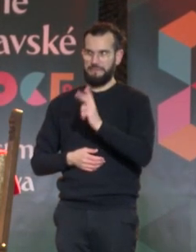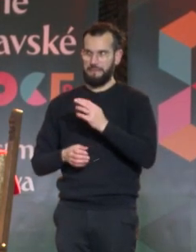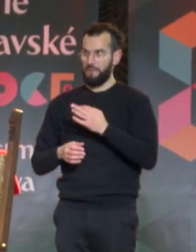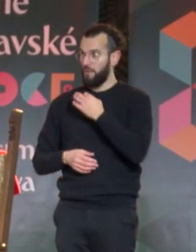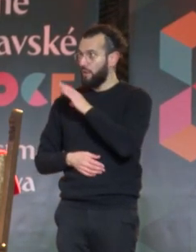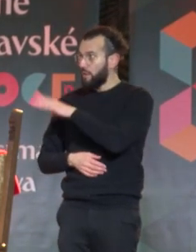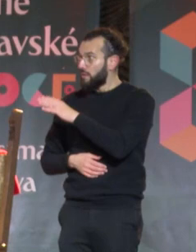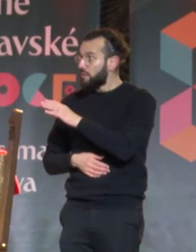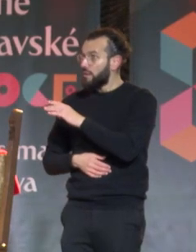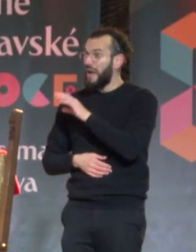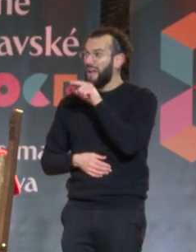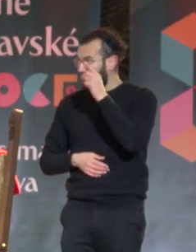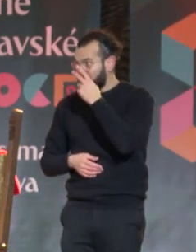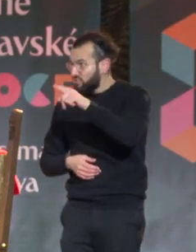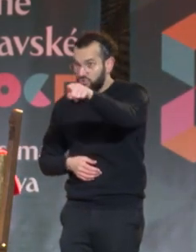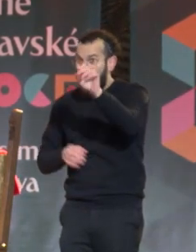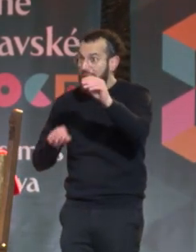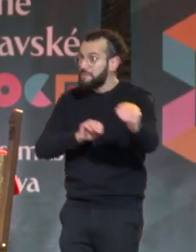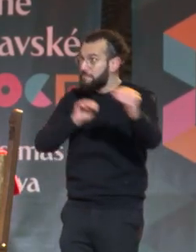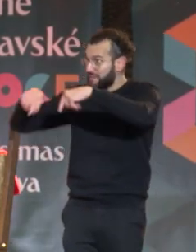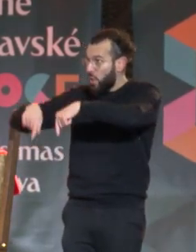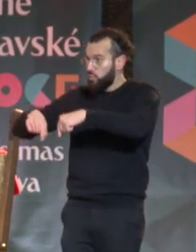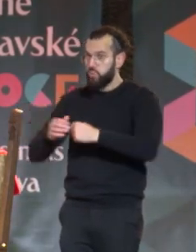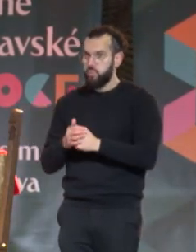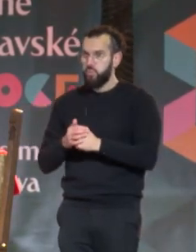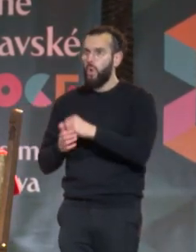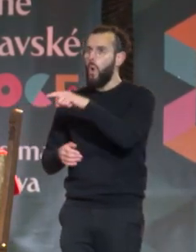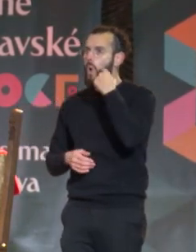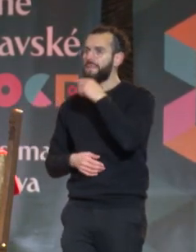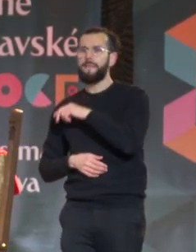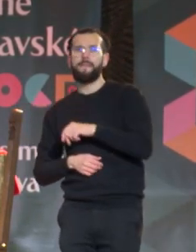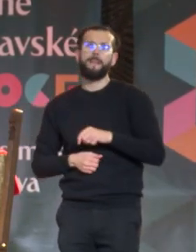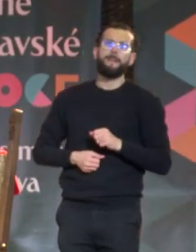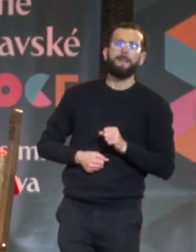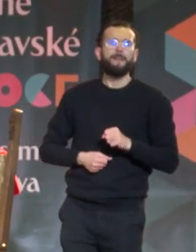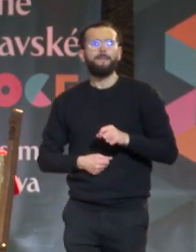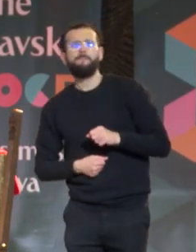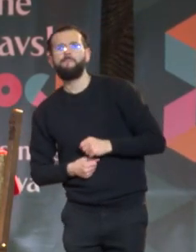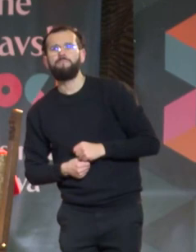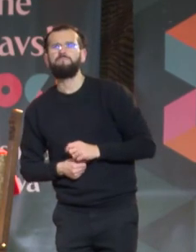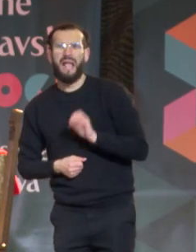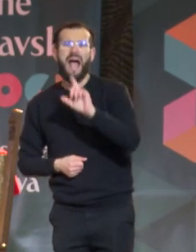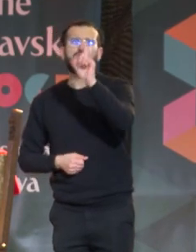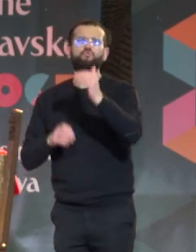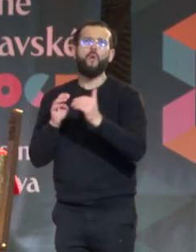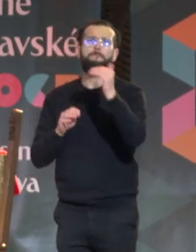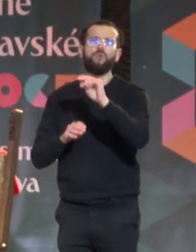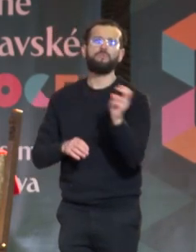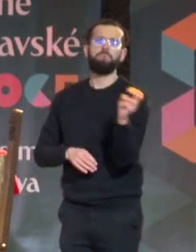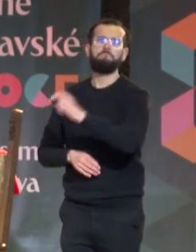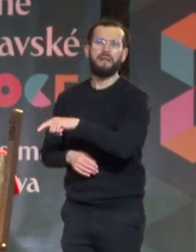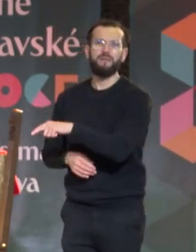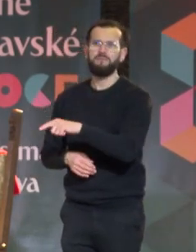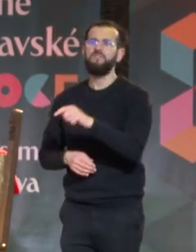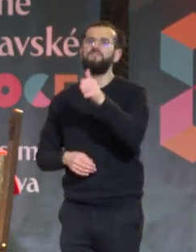tato? Oni sa sem asi sťahujú. Tato mrkne z okna. Asi na dvojku. Včera sa